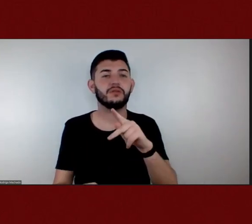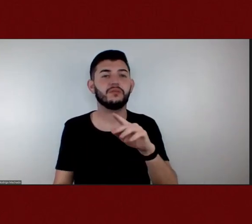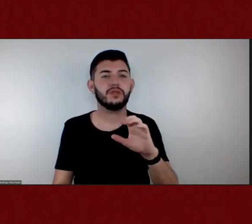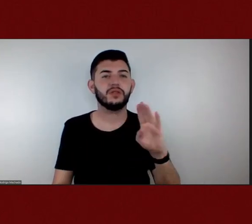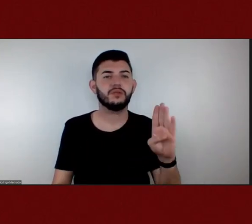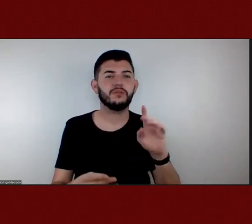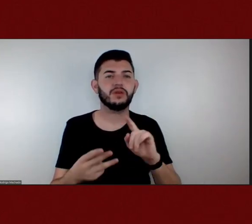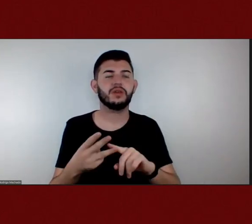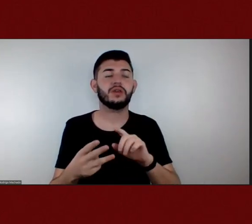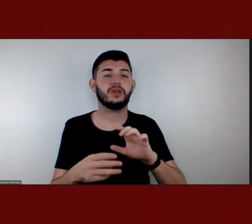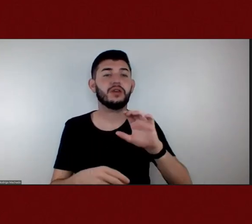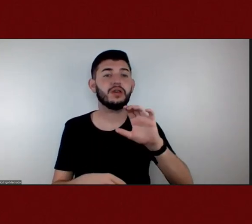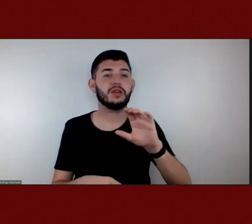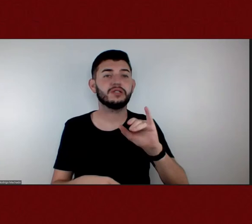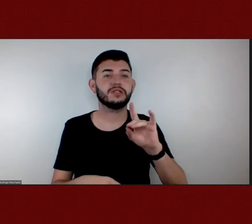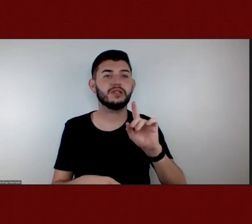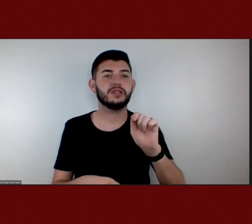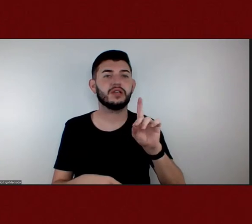obrigado.